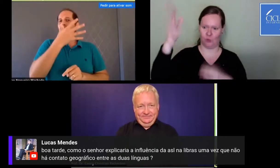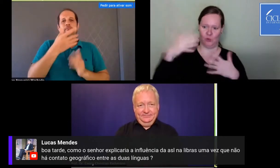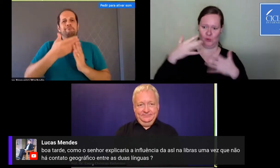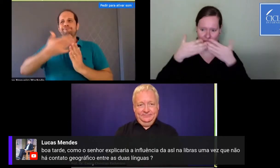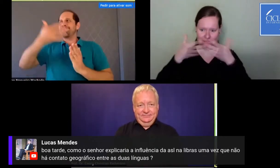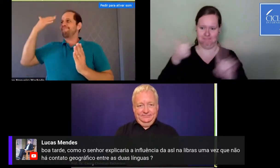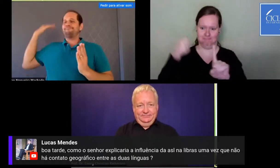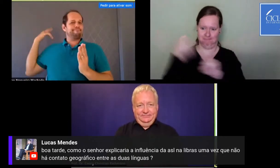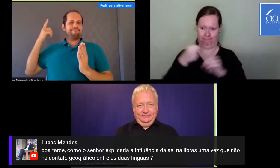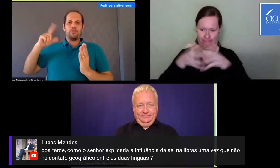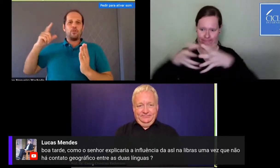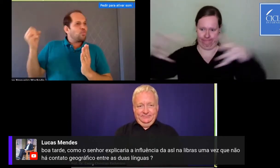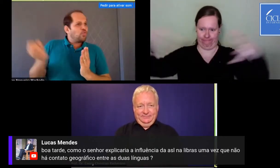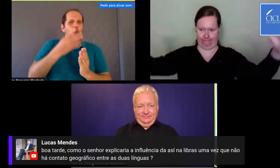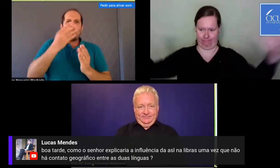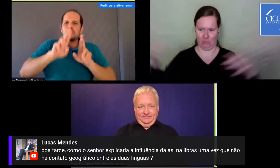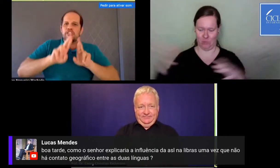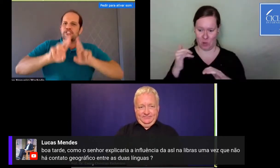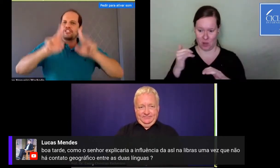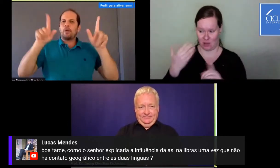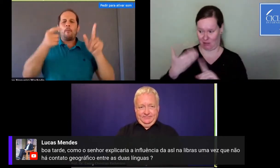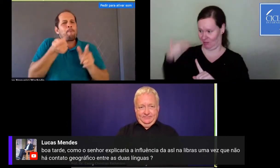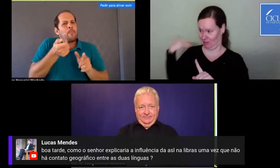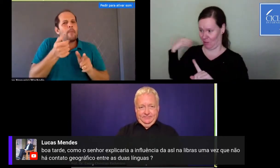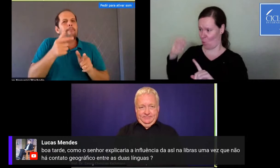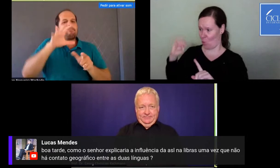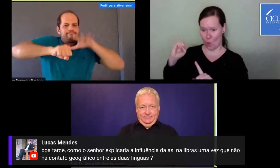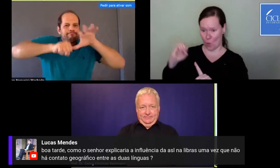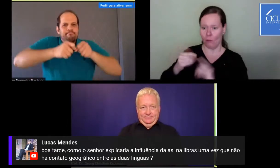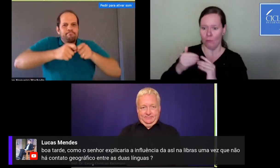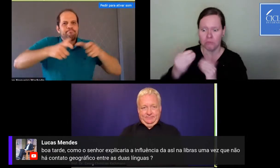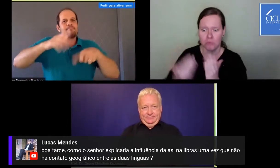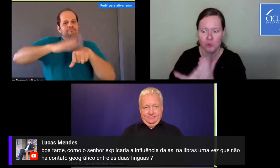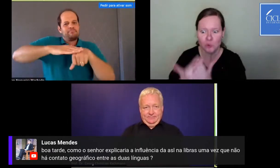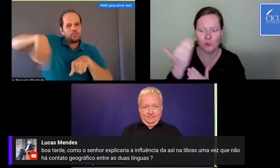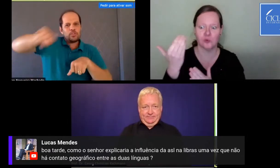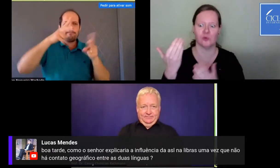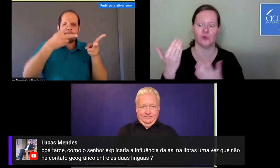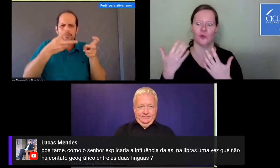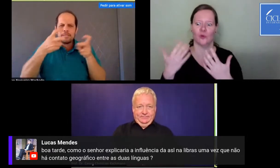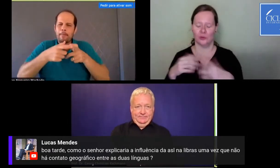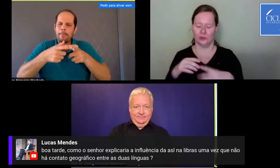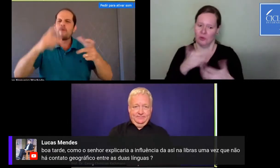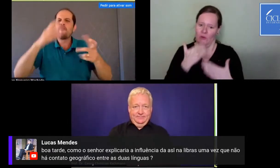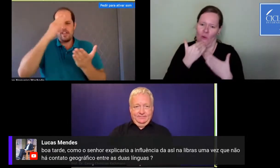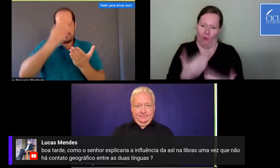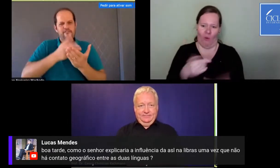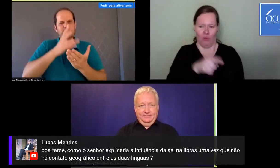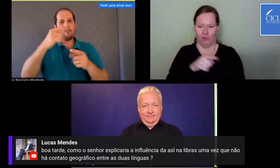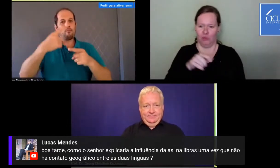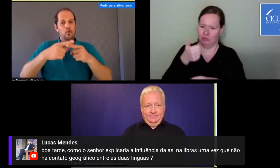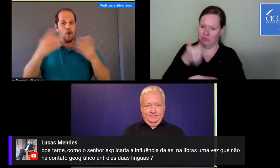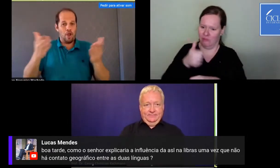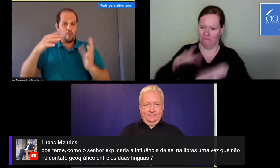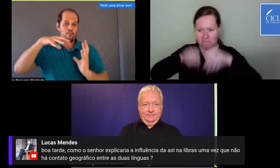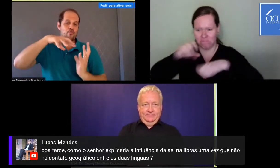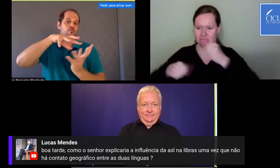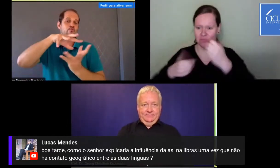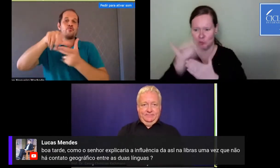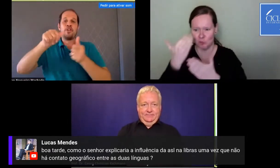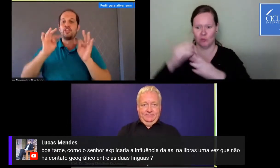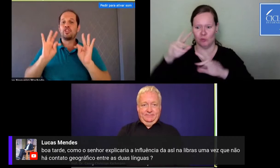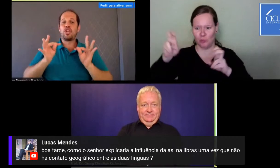por esse estudo tão inovador, né? A gente tem realmente pouco material sobre o assunto e eu imagino que